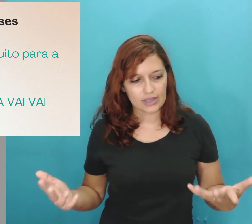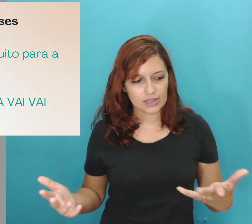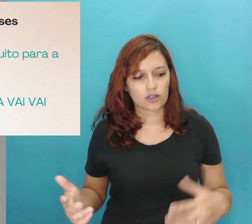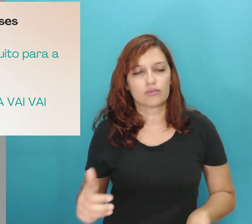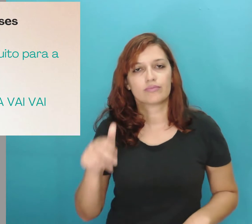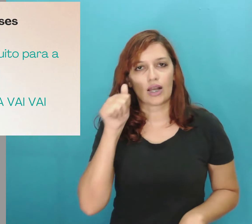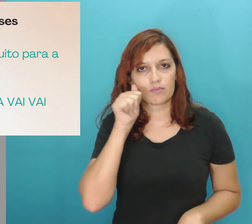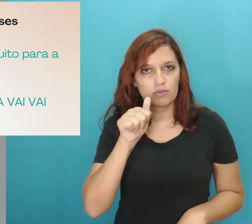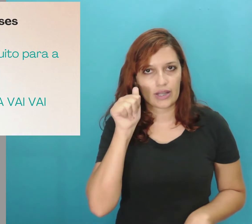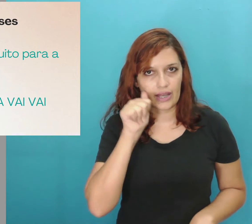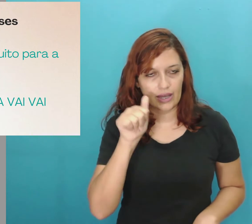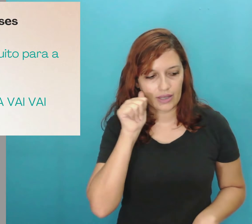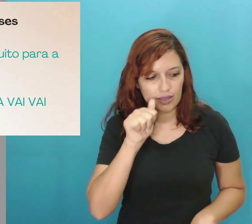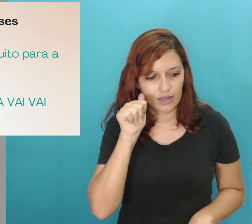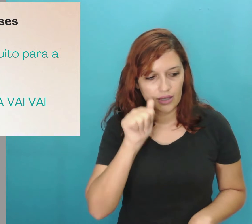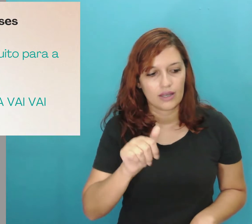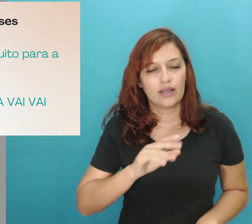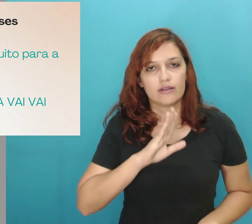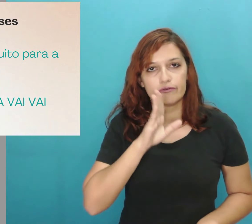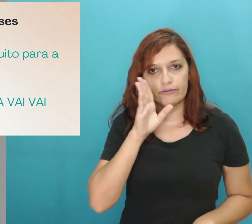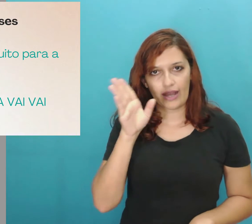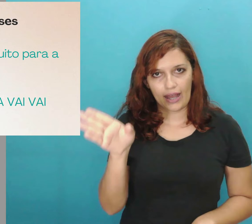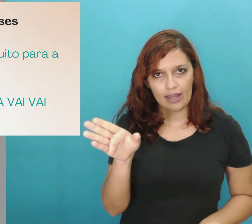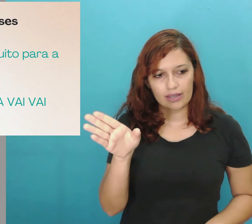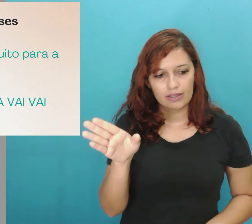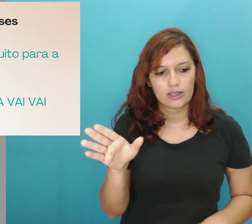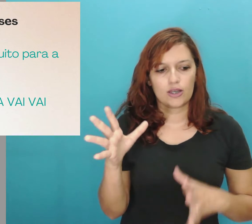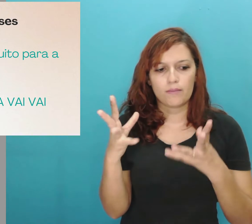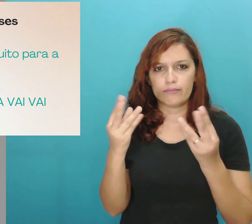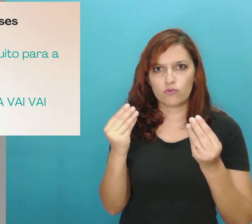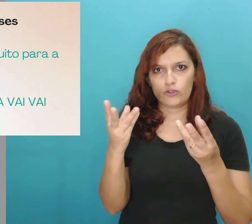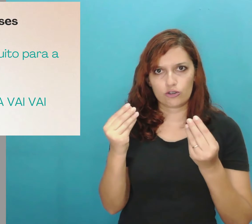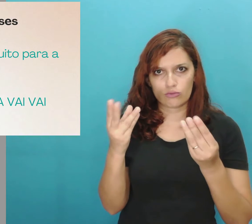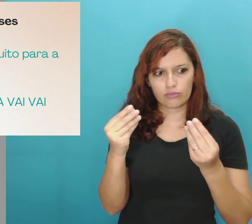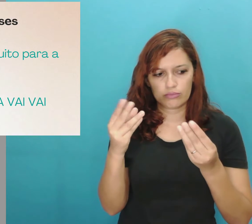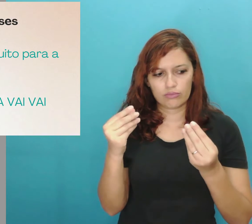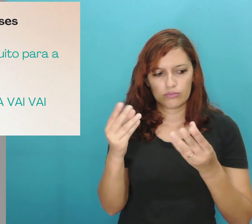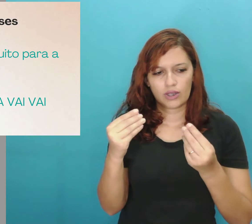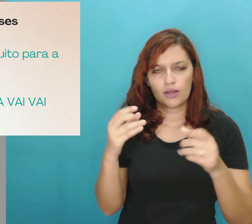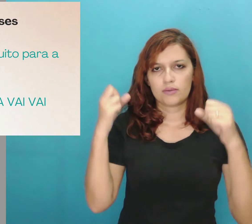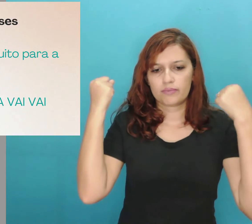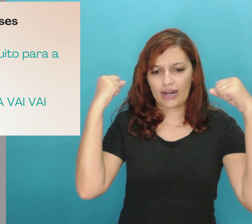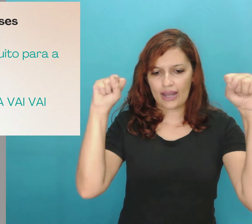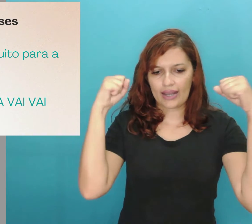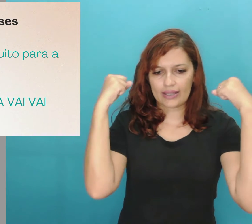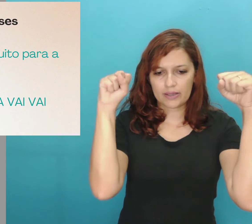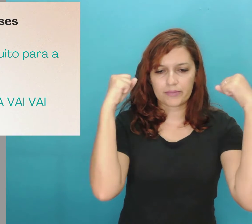assim: mulher vai muito para a academia.